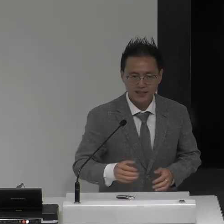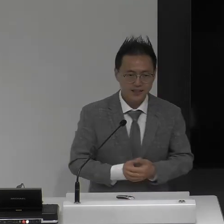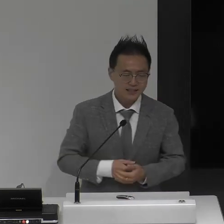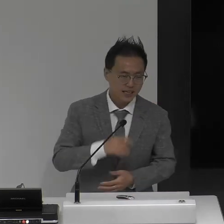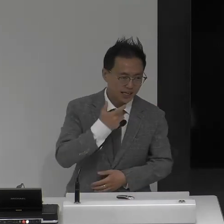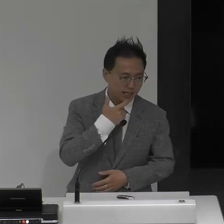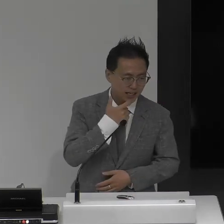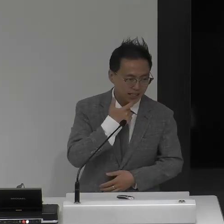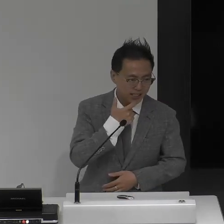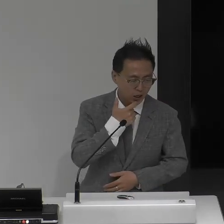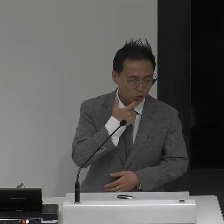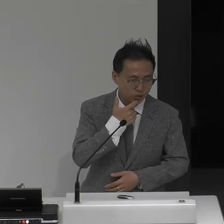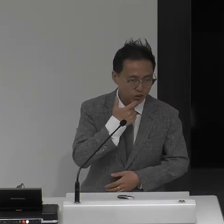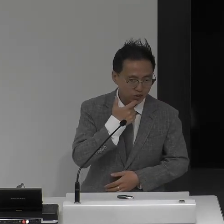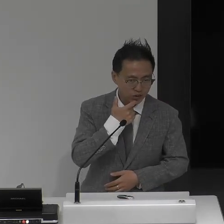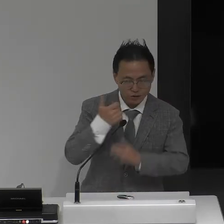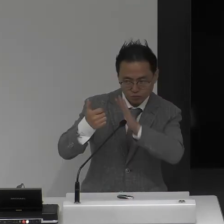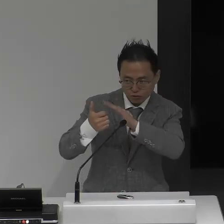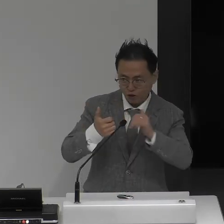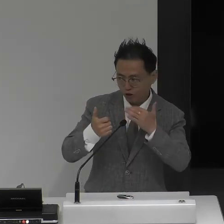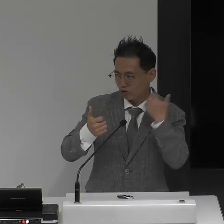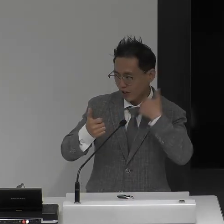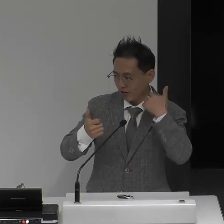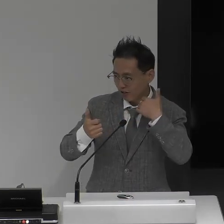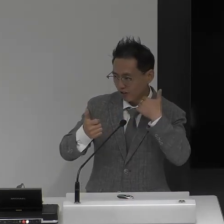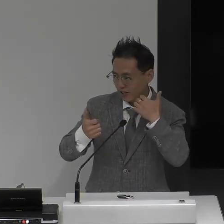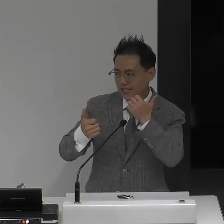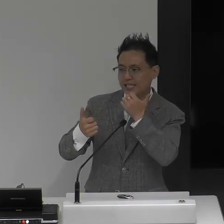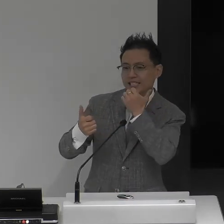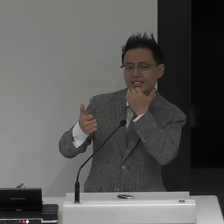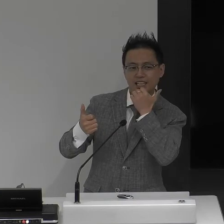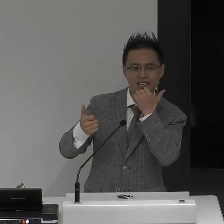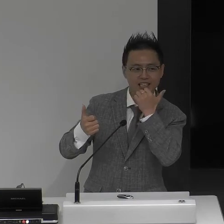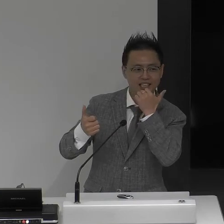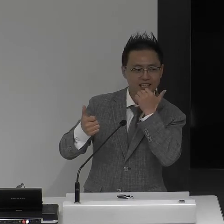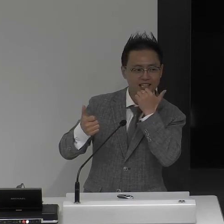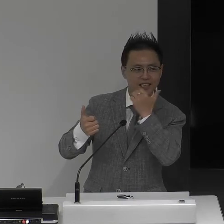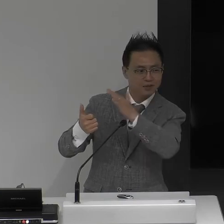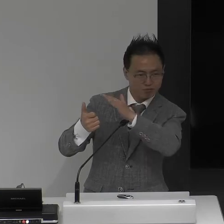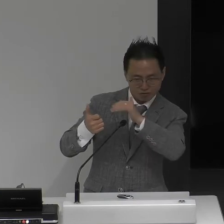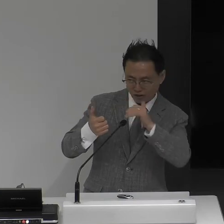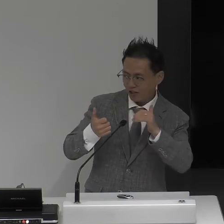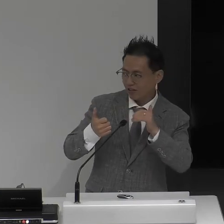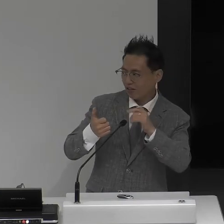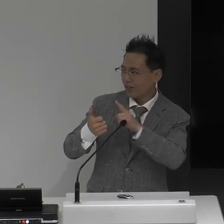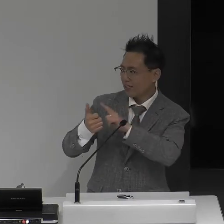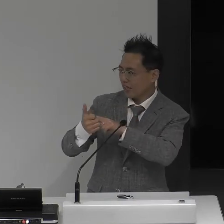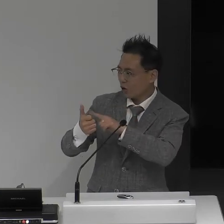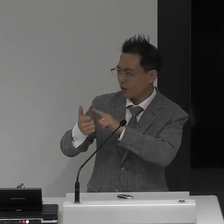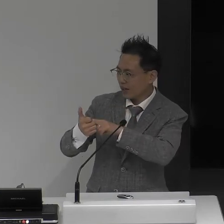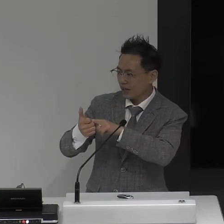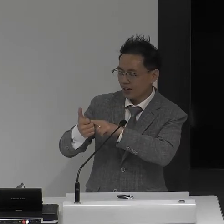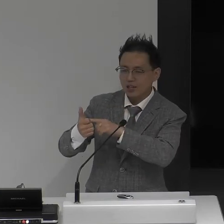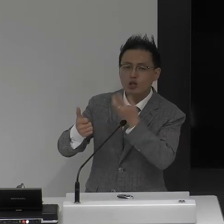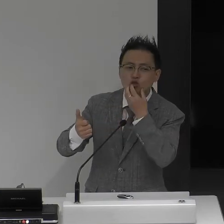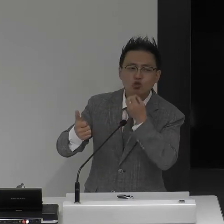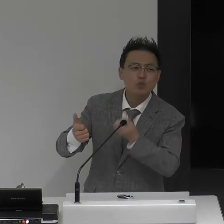자, 야곱을요 불러요. 누가요? 이삭이 불러요. 야곱이